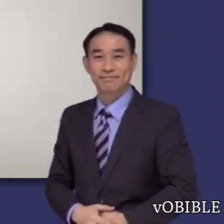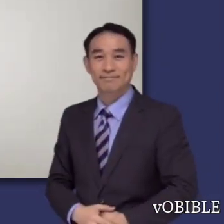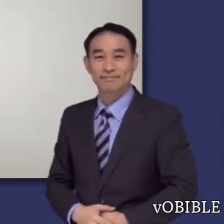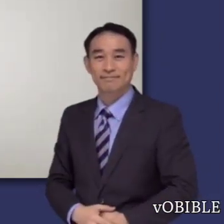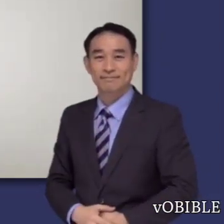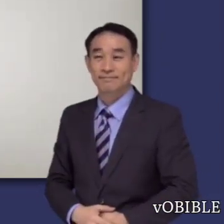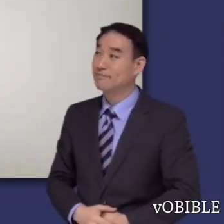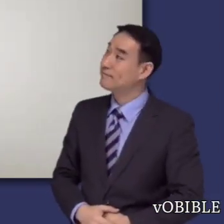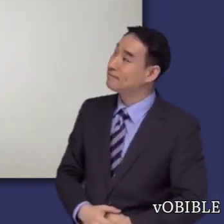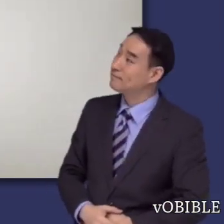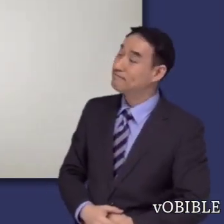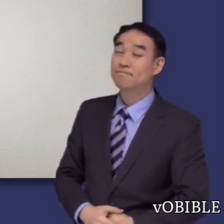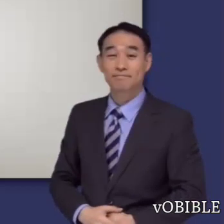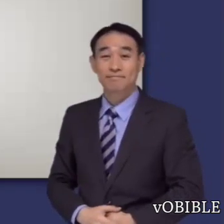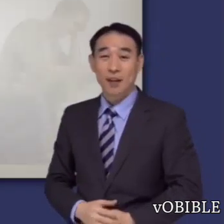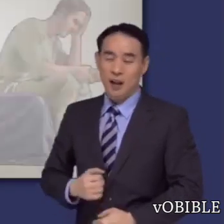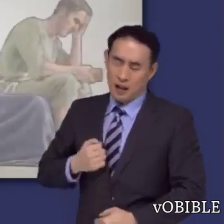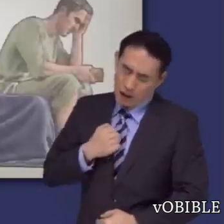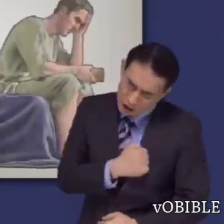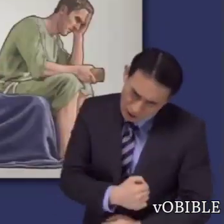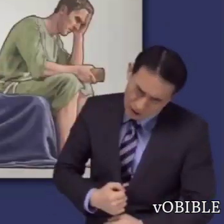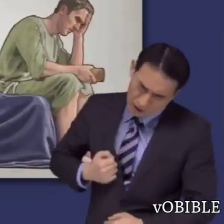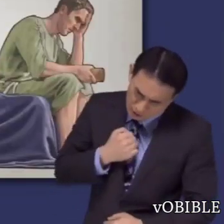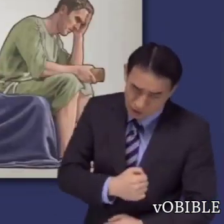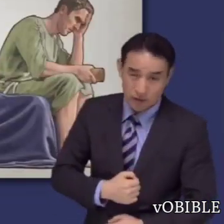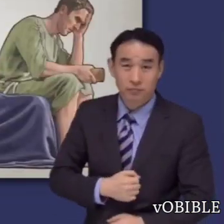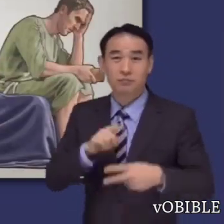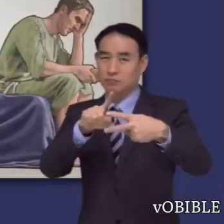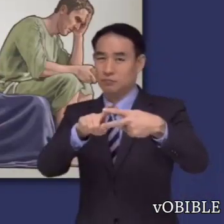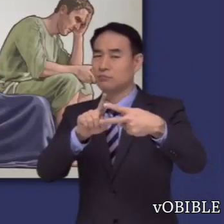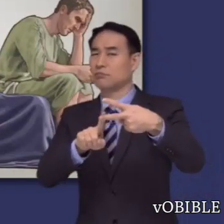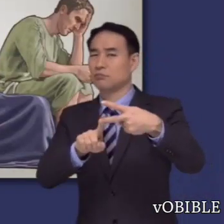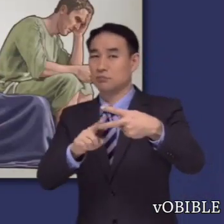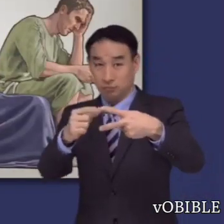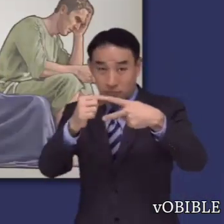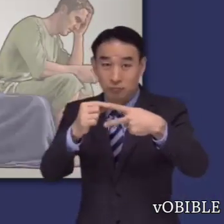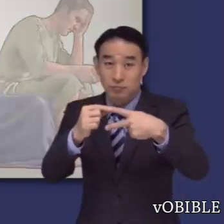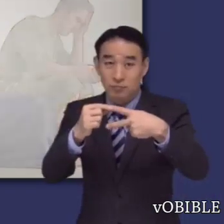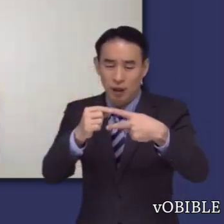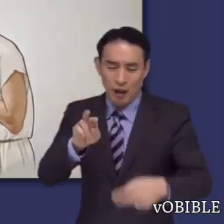第七章对比了两种人，他们因为不同的原因而伤心难过。